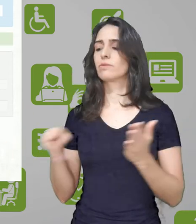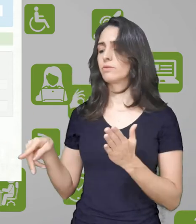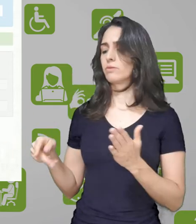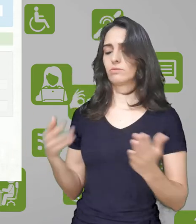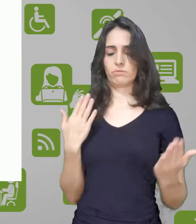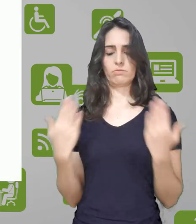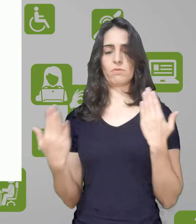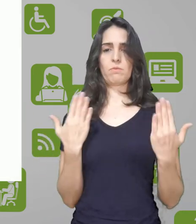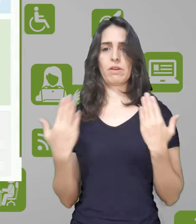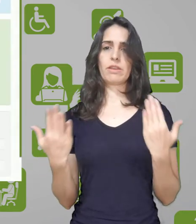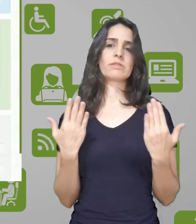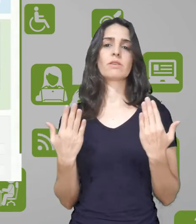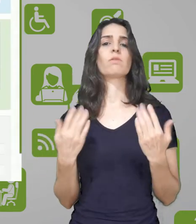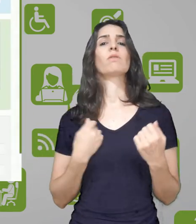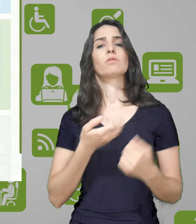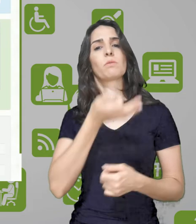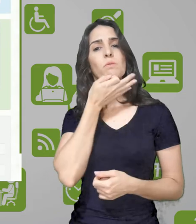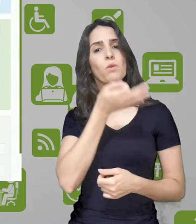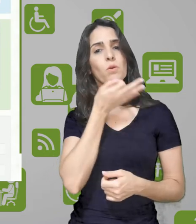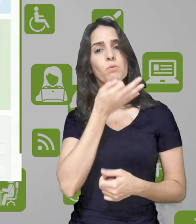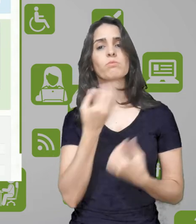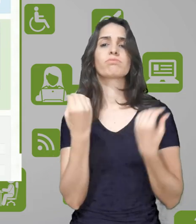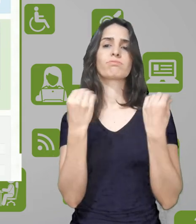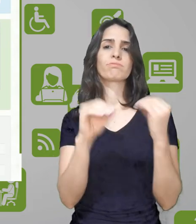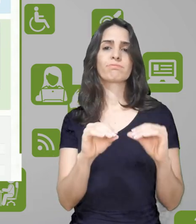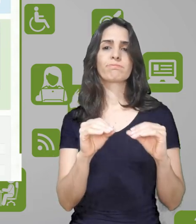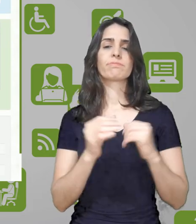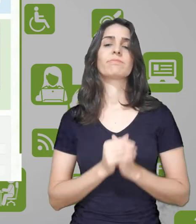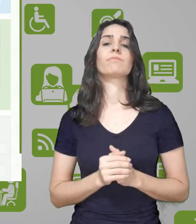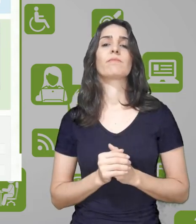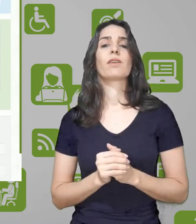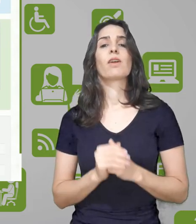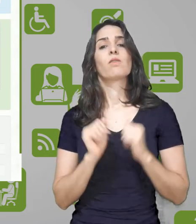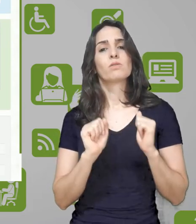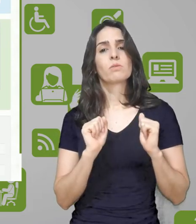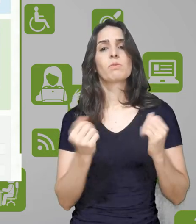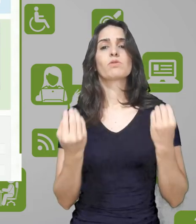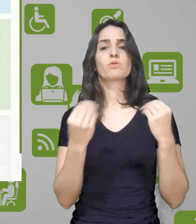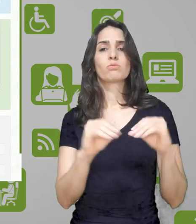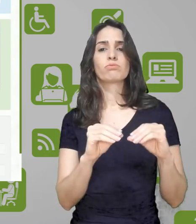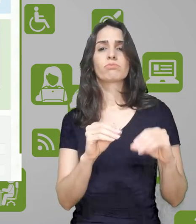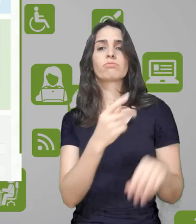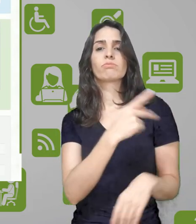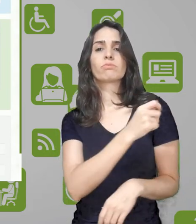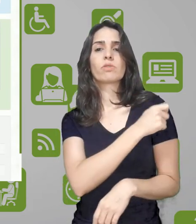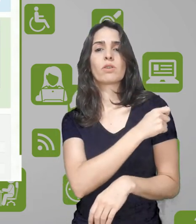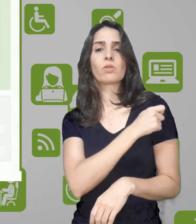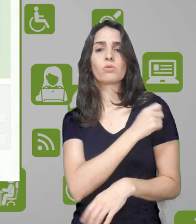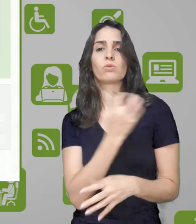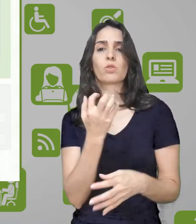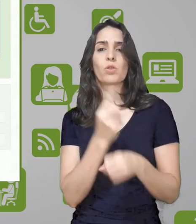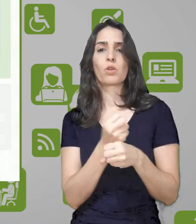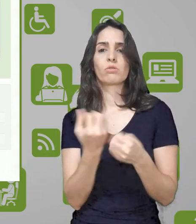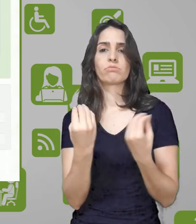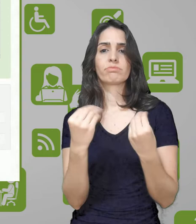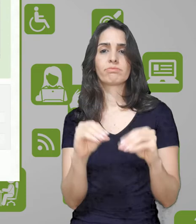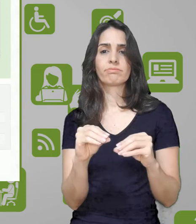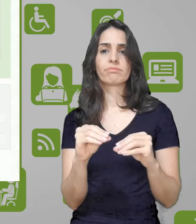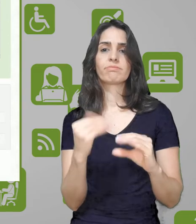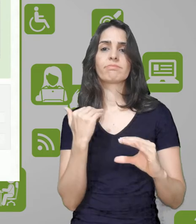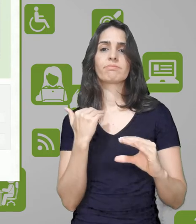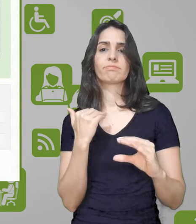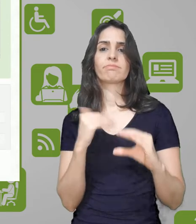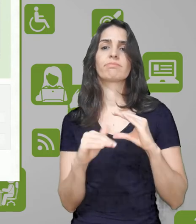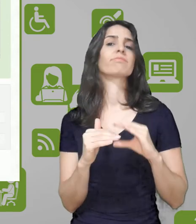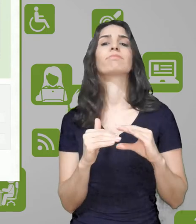ou modifique avaliação vai clicar para colocar um comentário para o aluno dar a nota e aí então